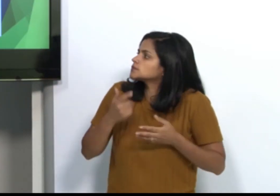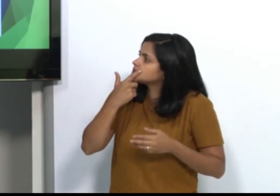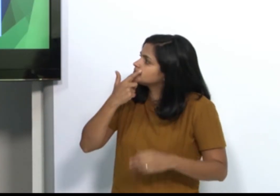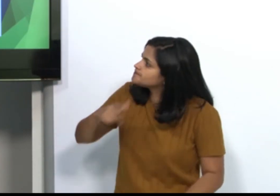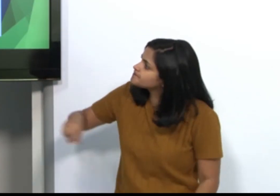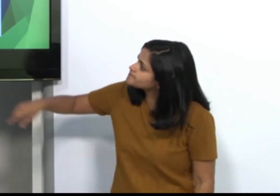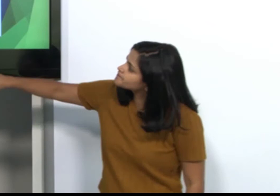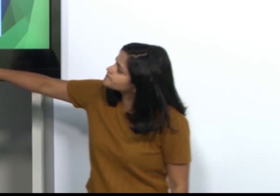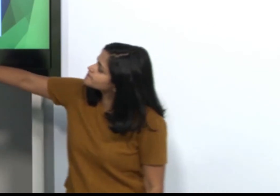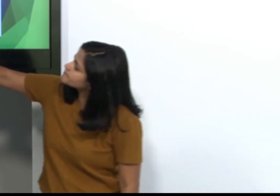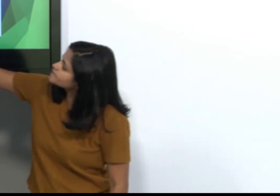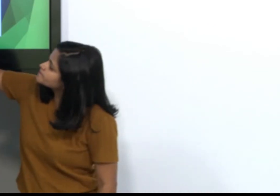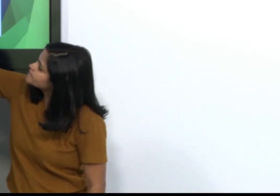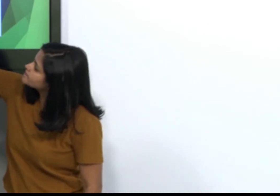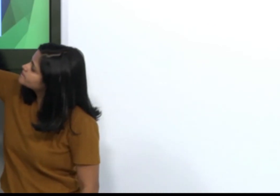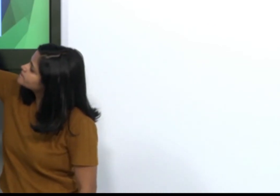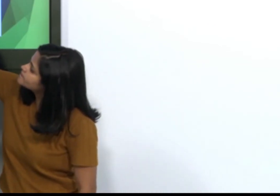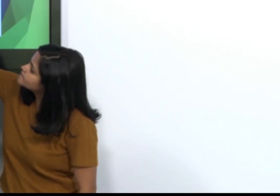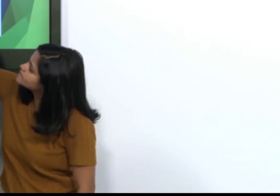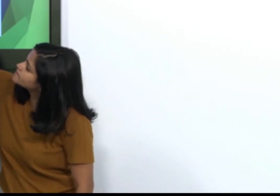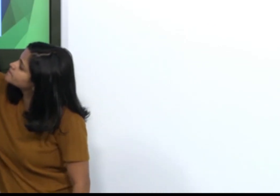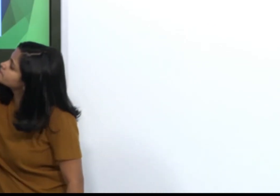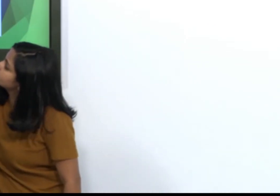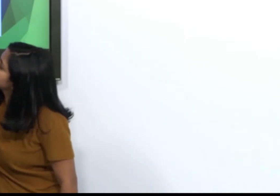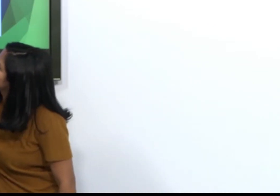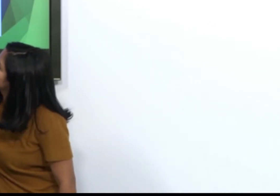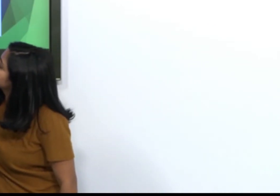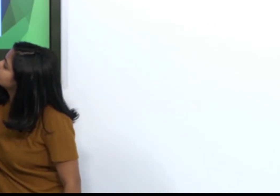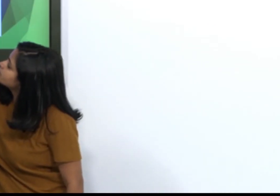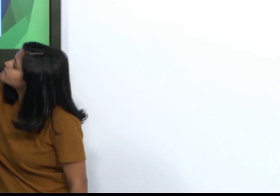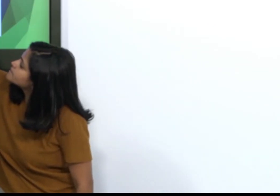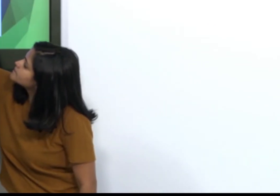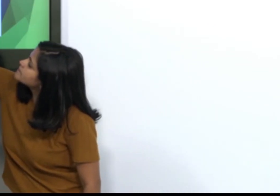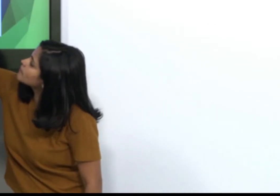se ampliar fica mais tranquilo. Veja, aqui é o início.